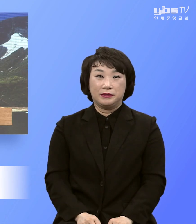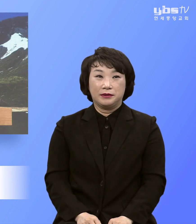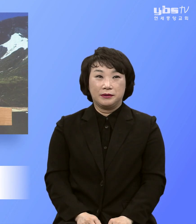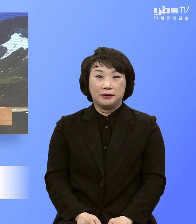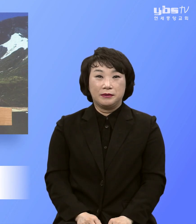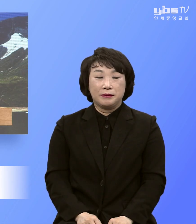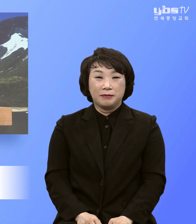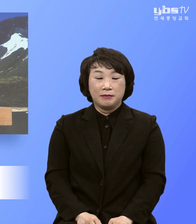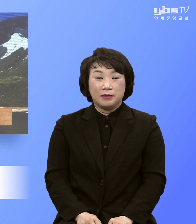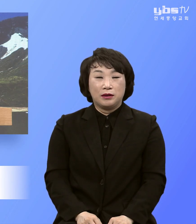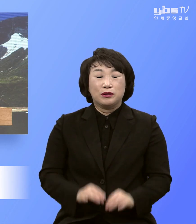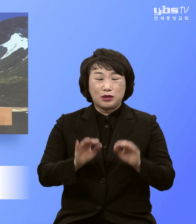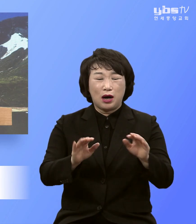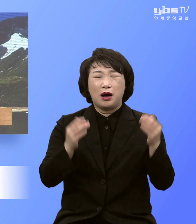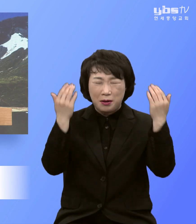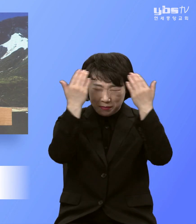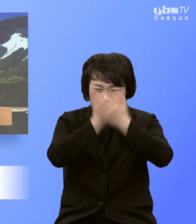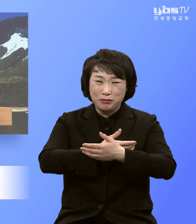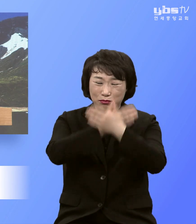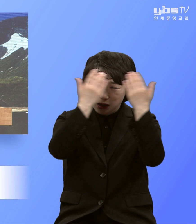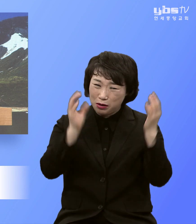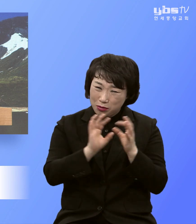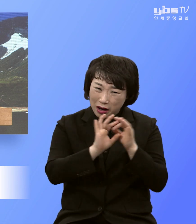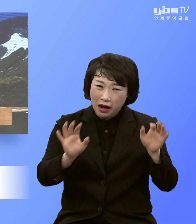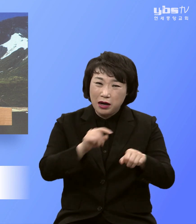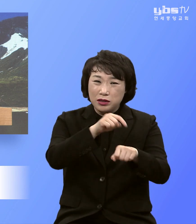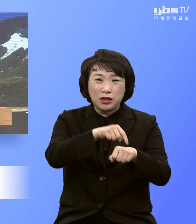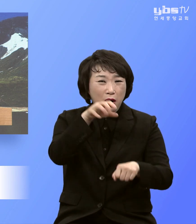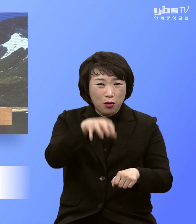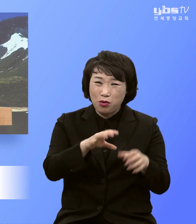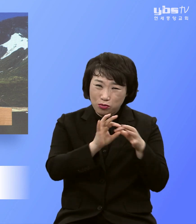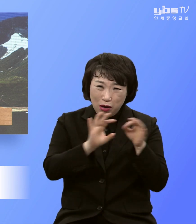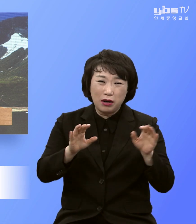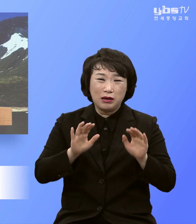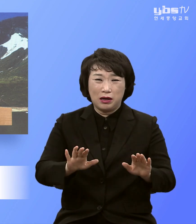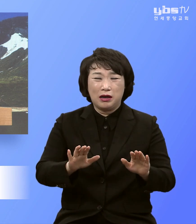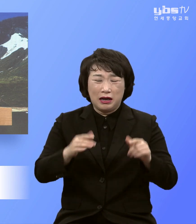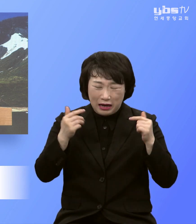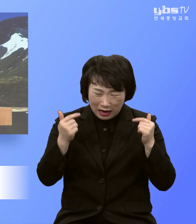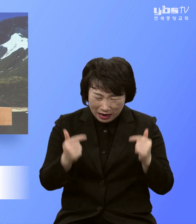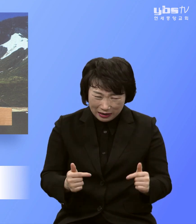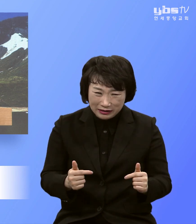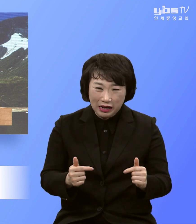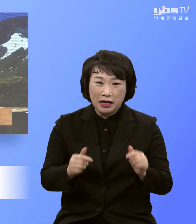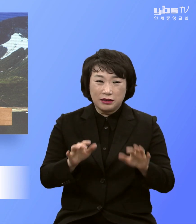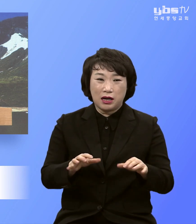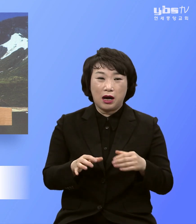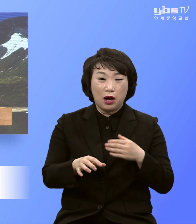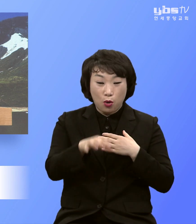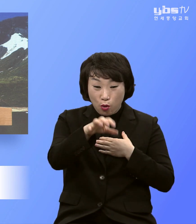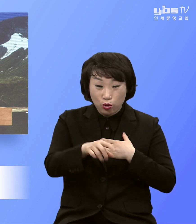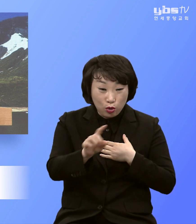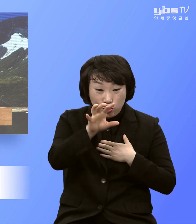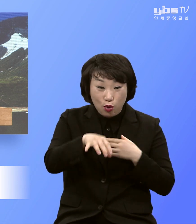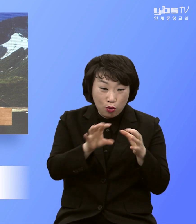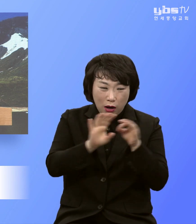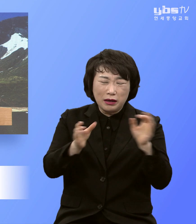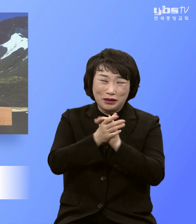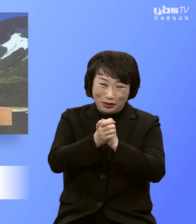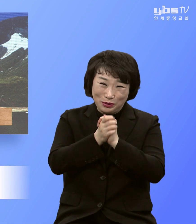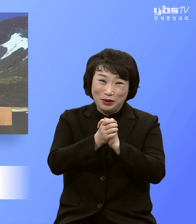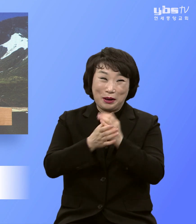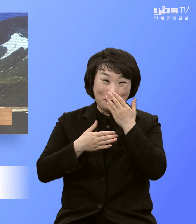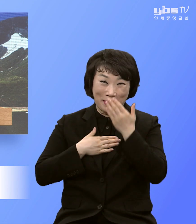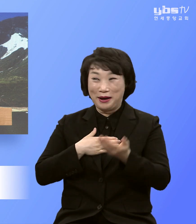그러니까 밤이든 낮이든 시도 때도 없이 상관없이 장소 구별 없이 기도할 수